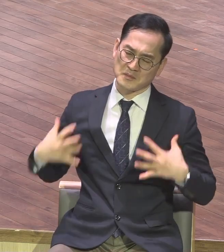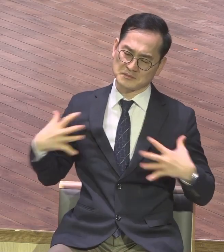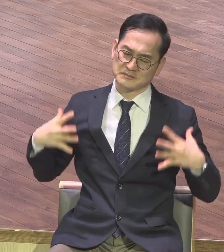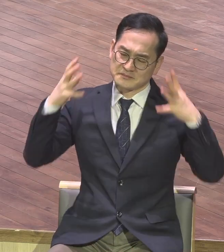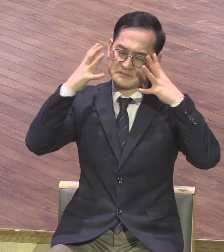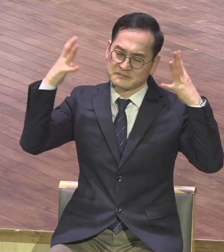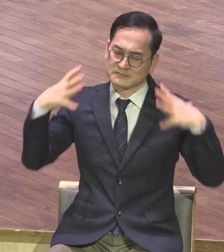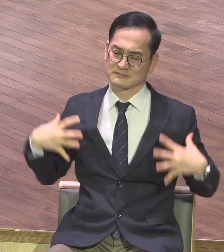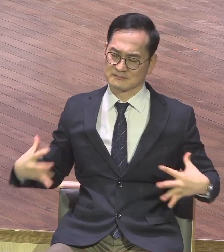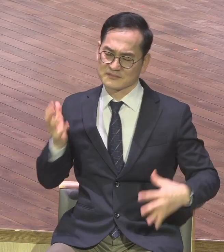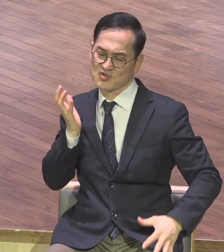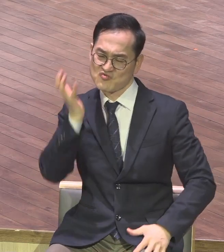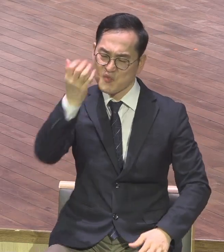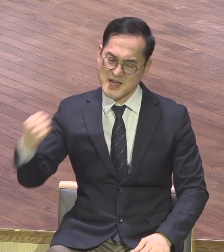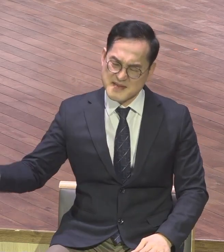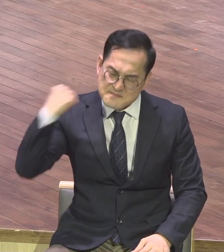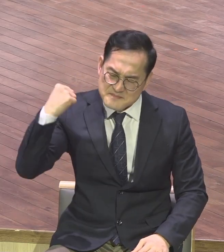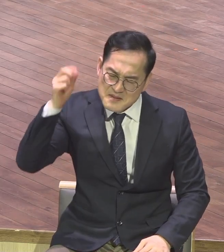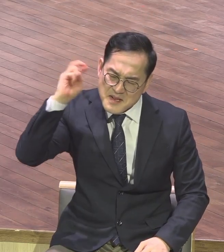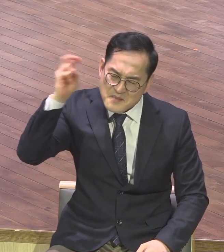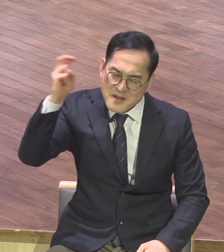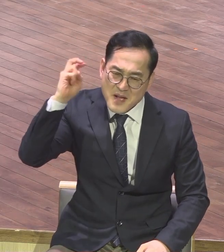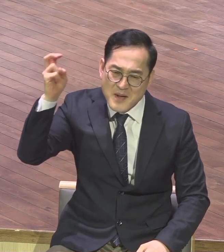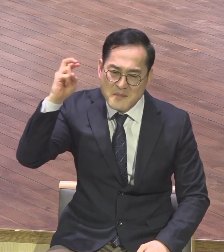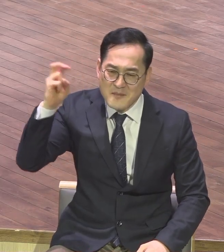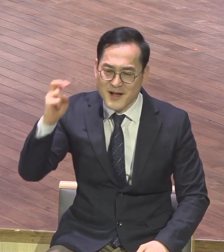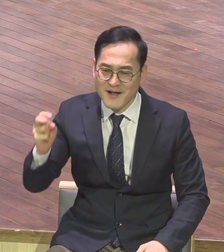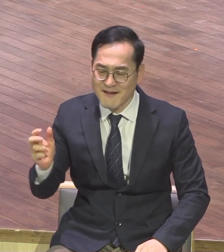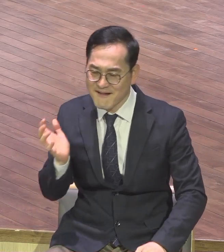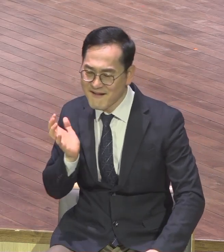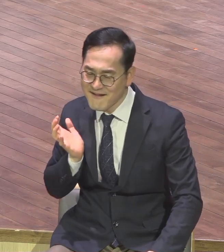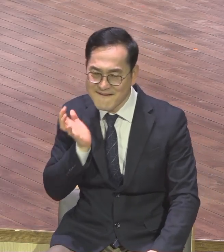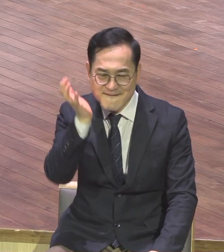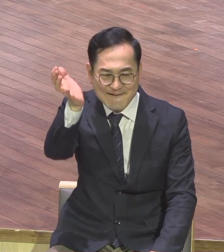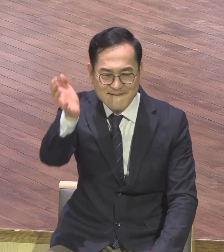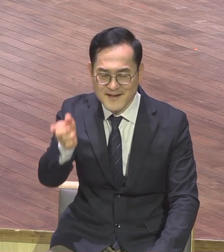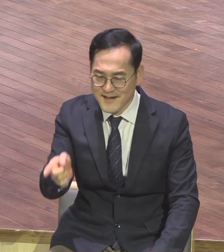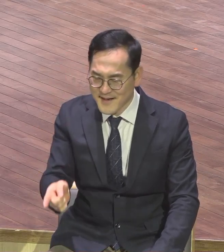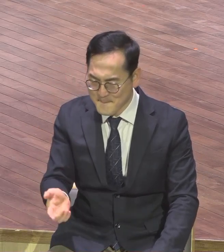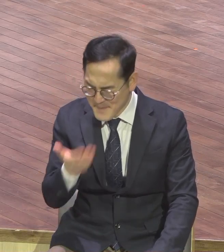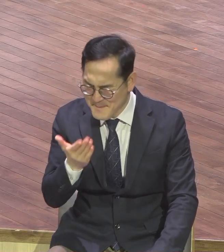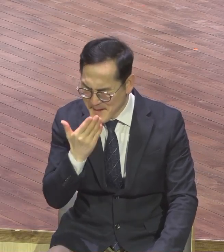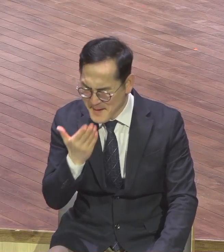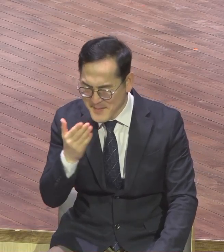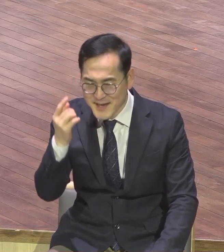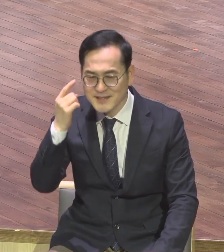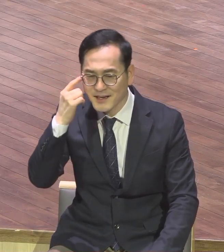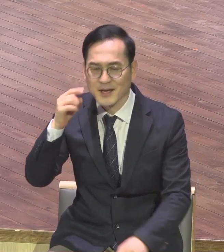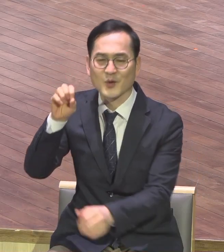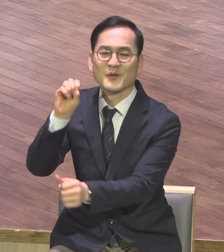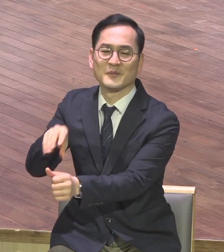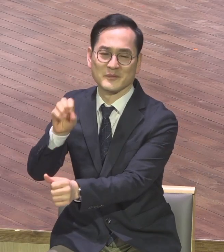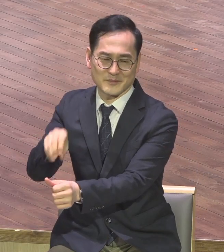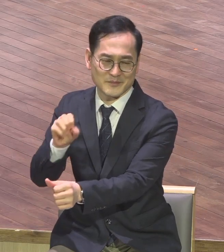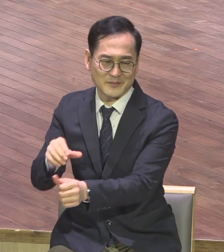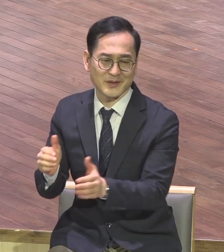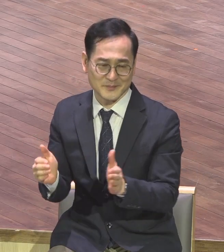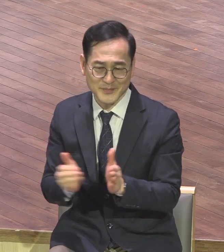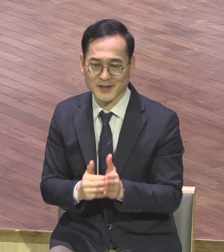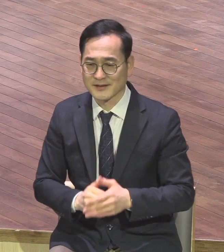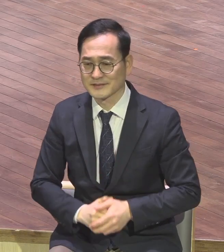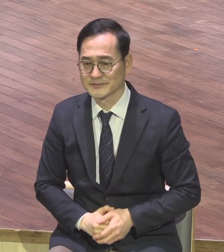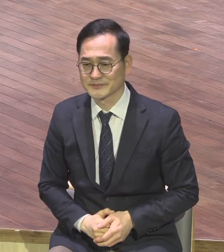투포한 적격이었다는 적격. 그래서 자세히 보고 나서 그렇게 말을 한 거예요.